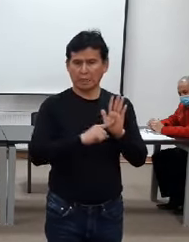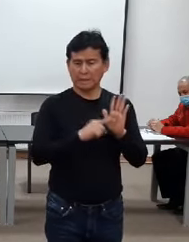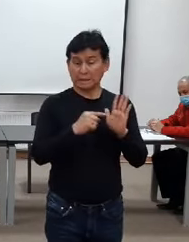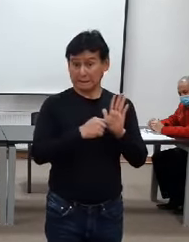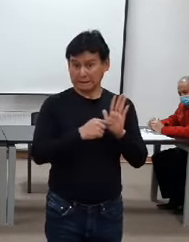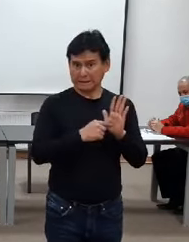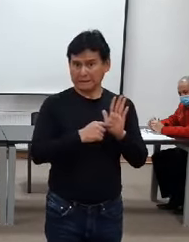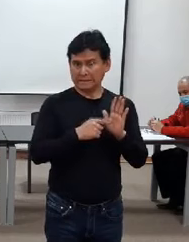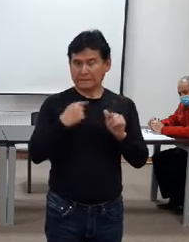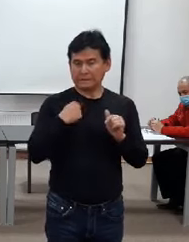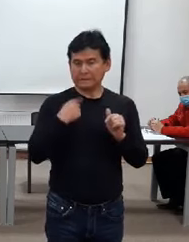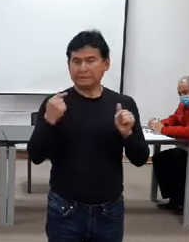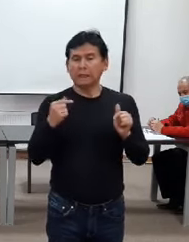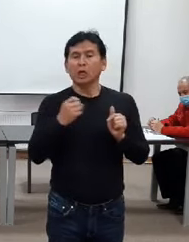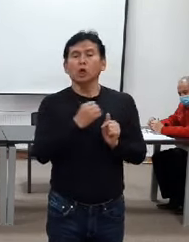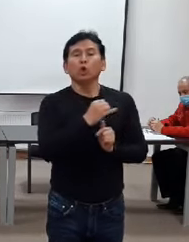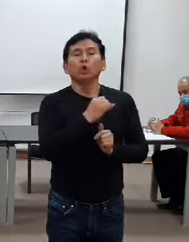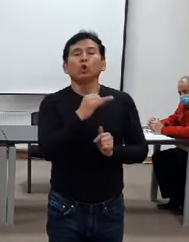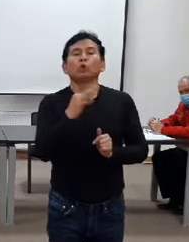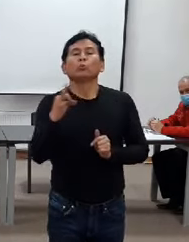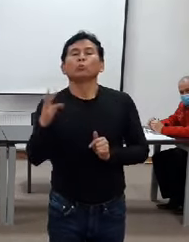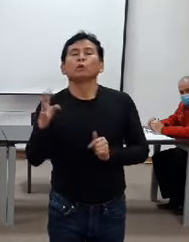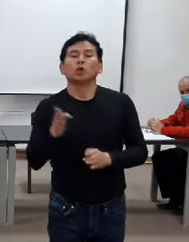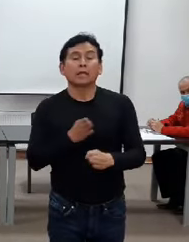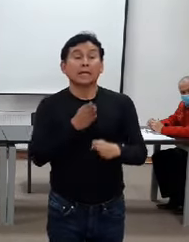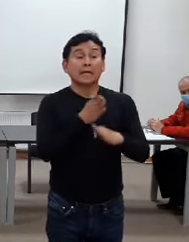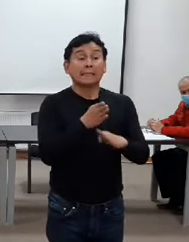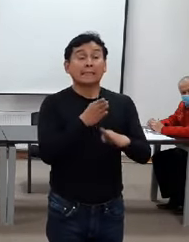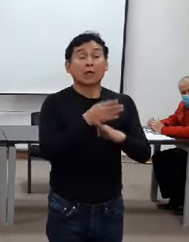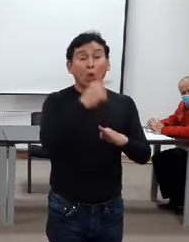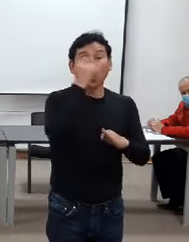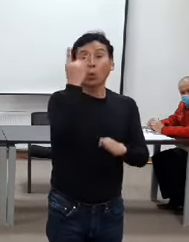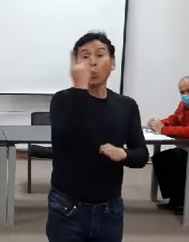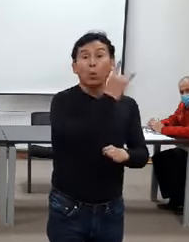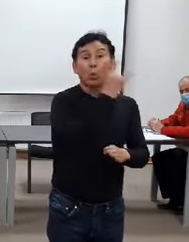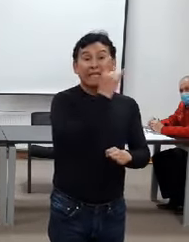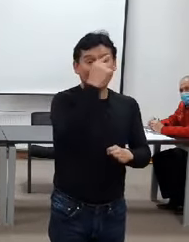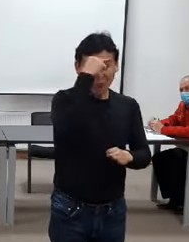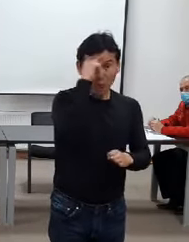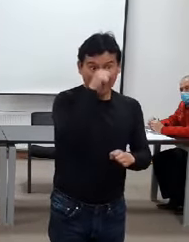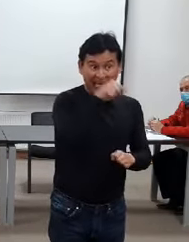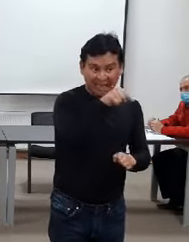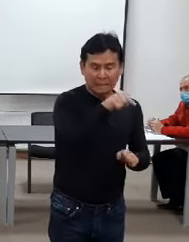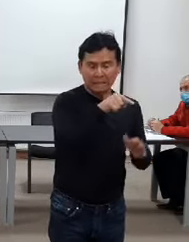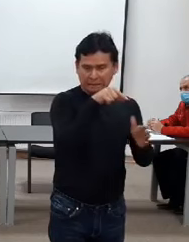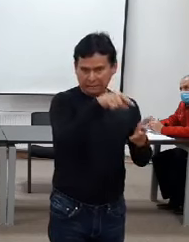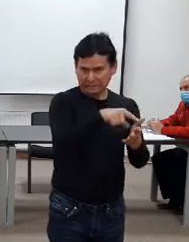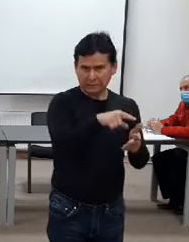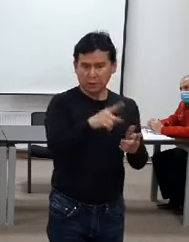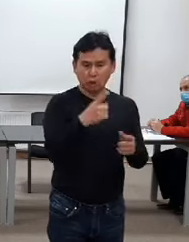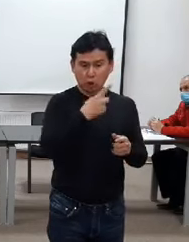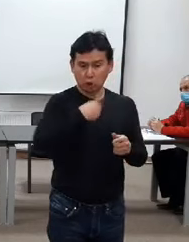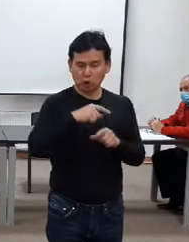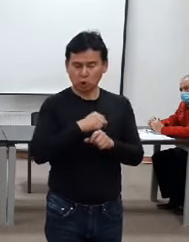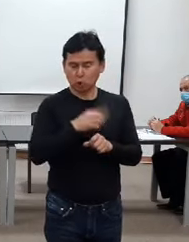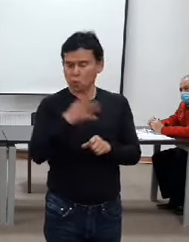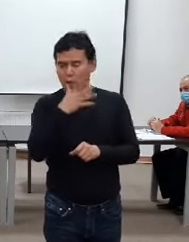es directamente proporcional al número de consultas en urgencia por sintomatología COVID. Nosotros no tenemos